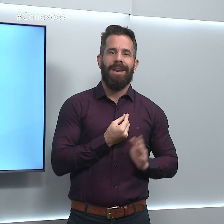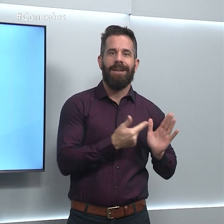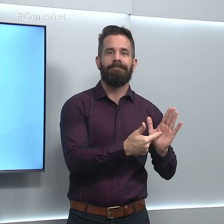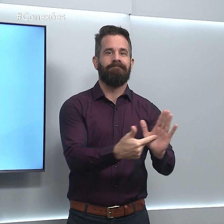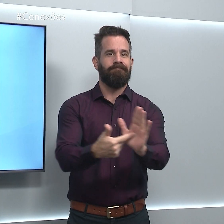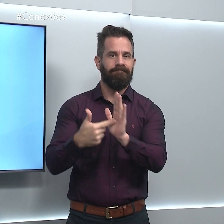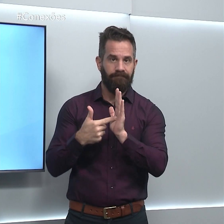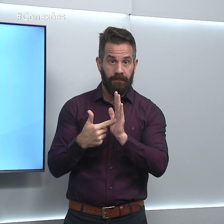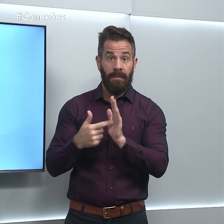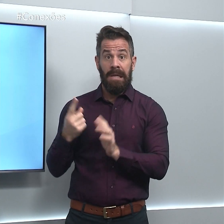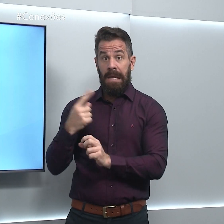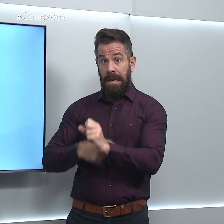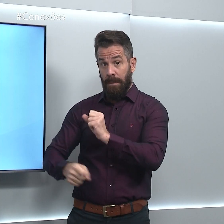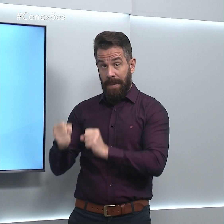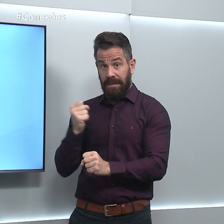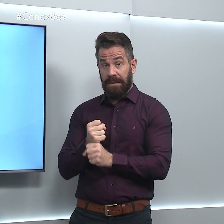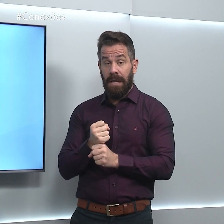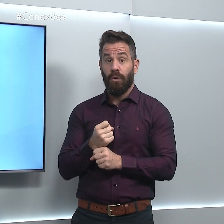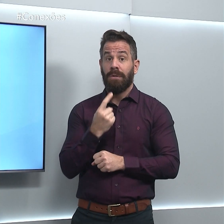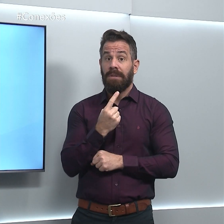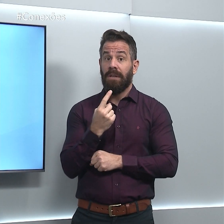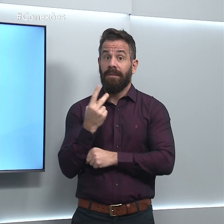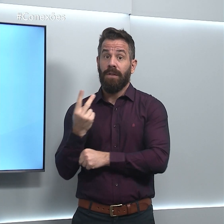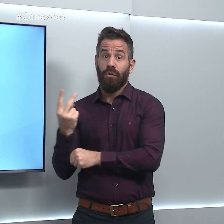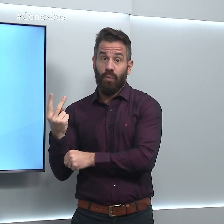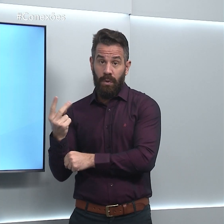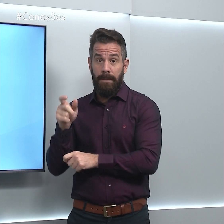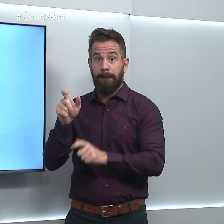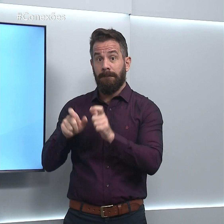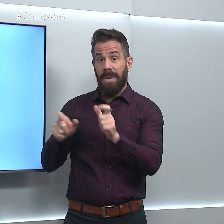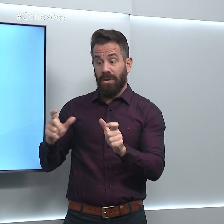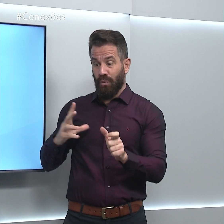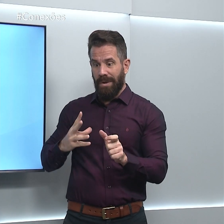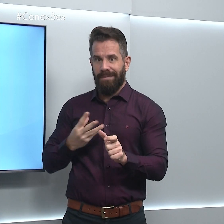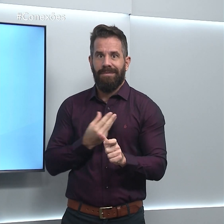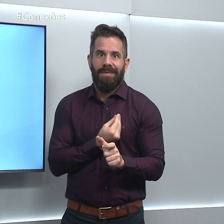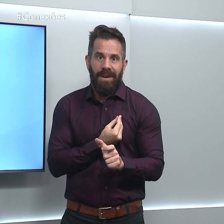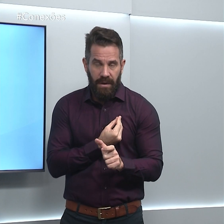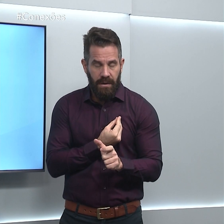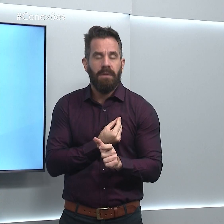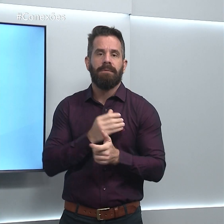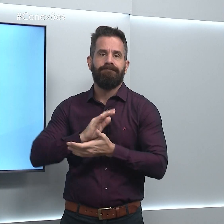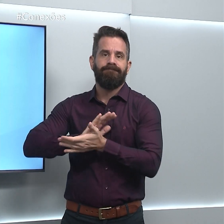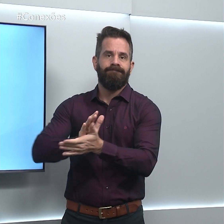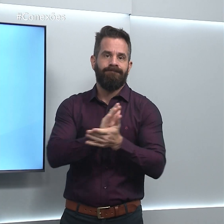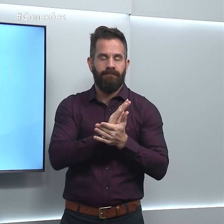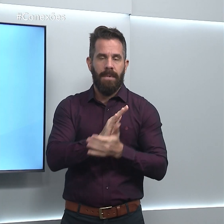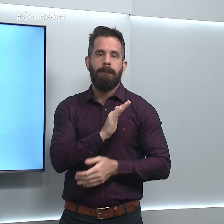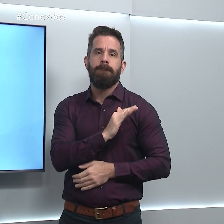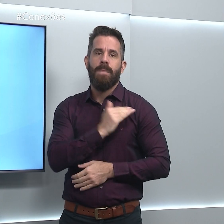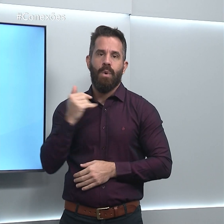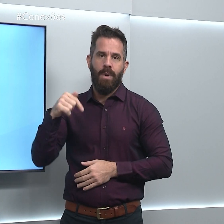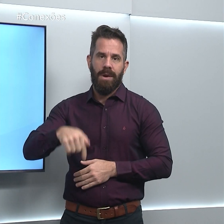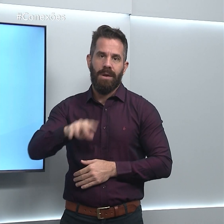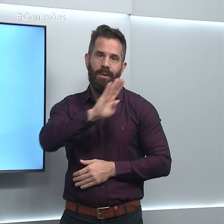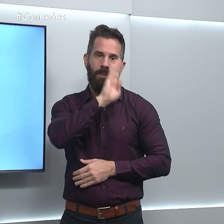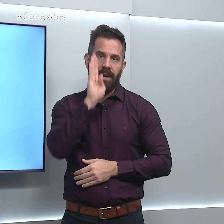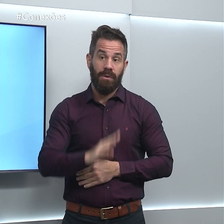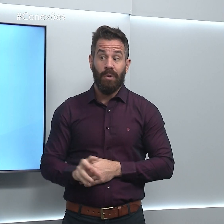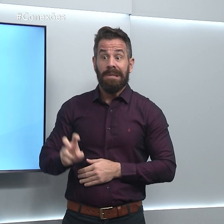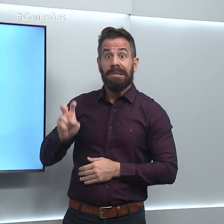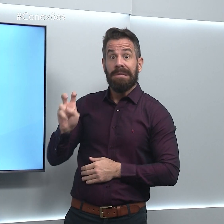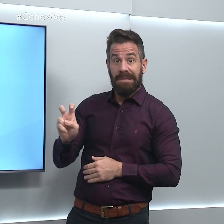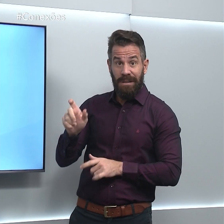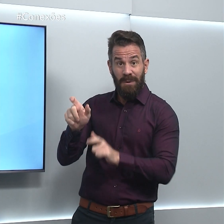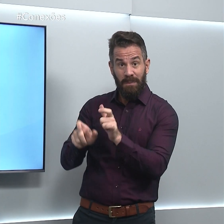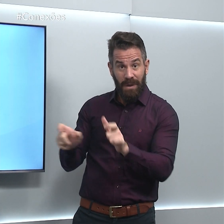pessoas trans e travestis foram assassinadas no Brasil. 5 delas eram defensoras de direitos humanos. De acordo